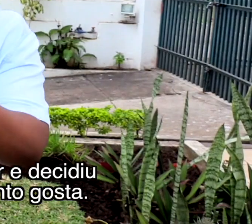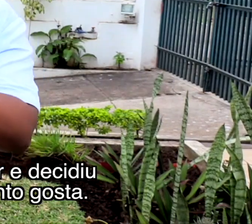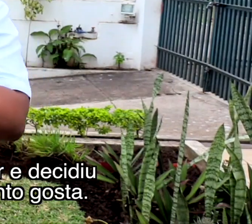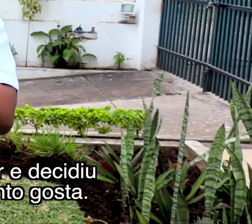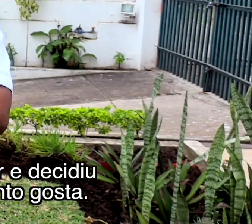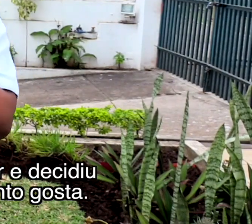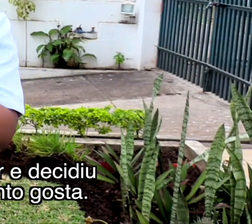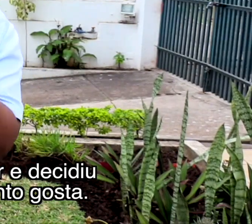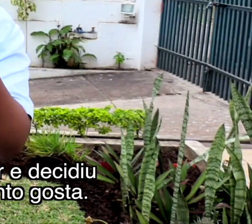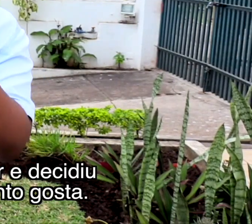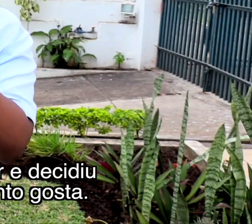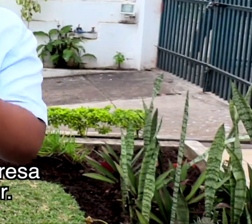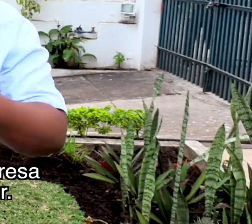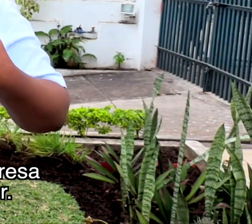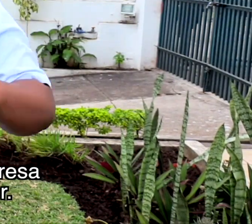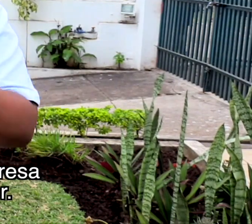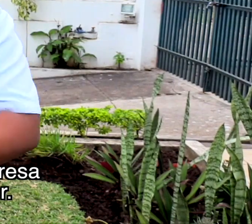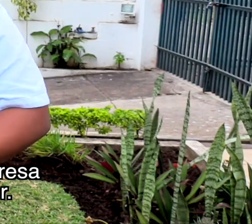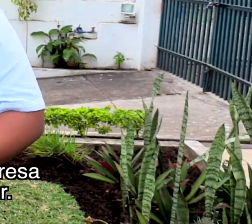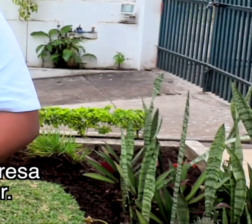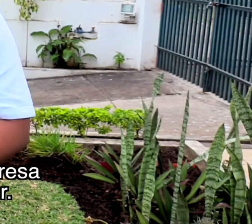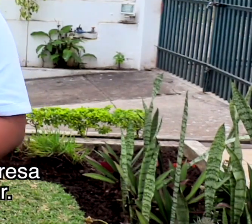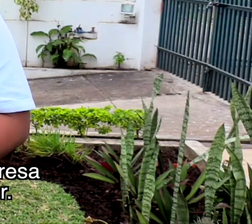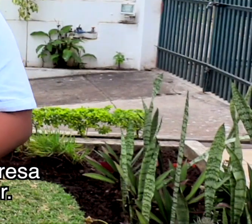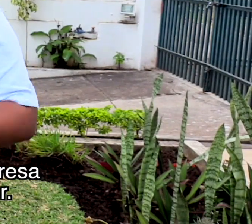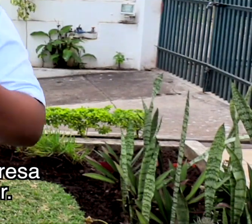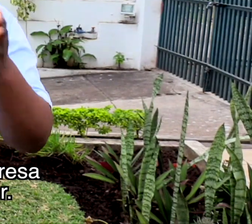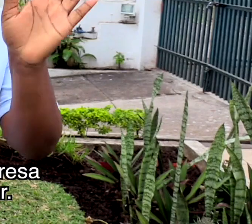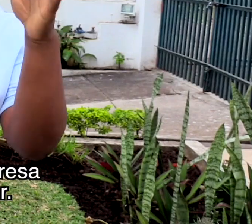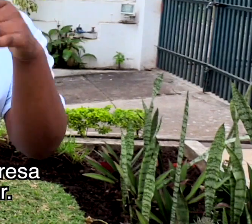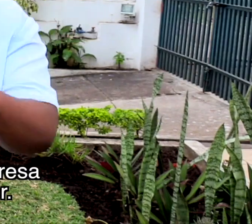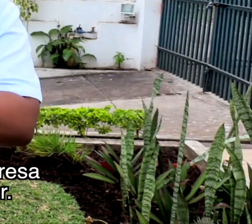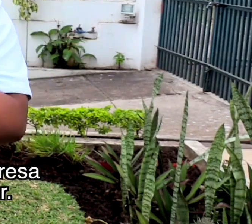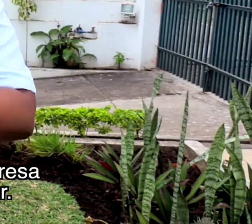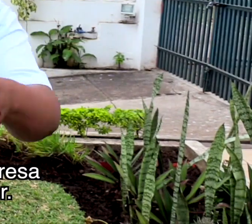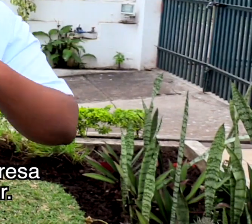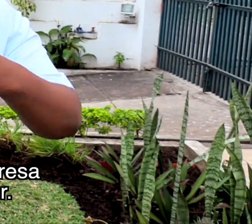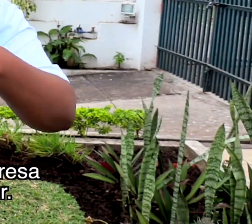uma área de que tanto gosta. Trabalhou para uma empresa e hoje é empreendedor.